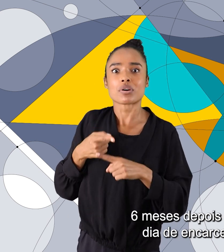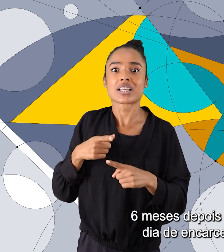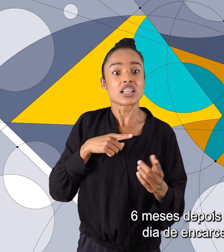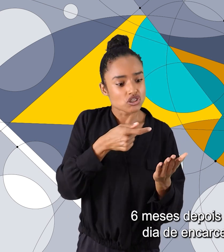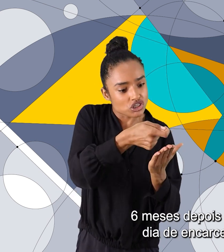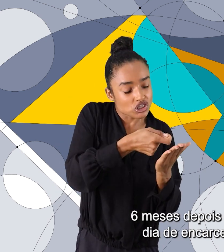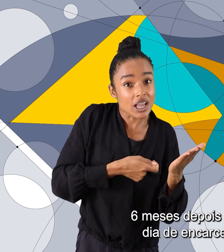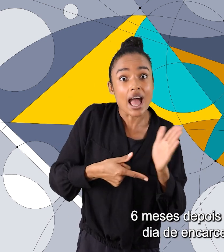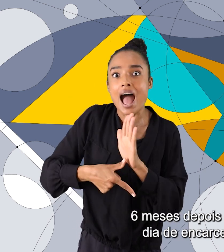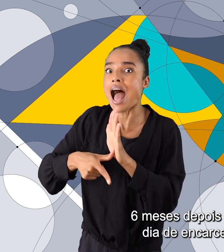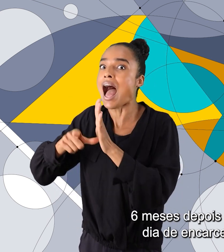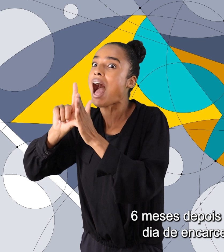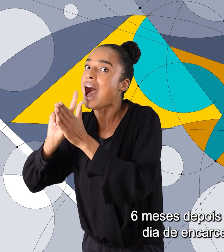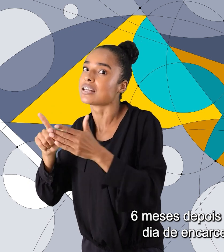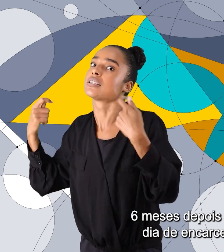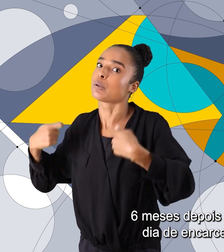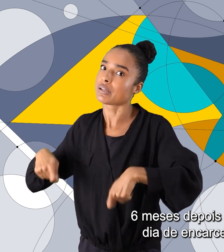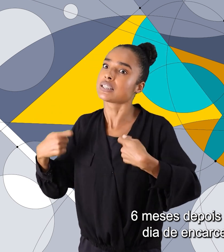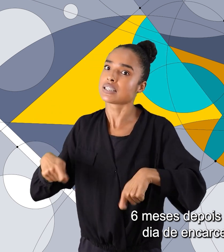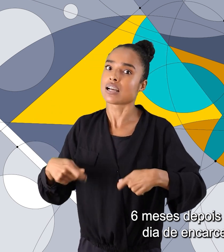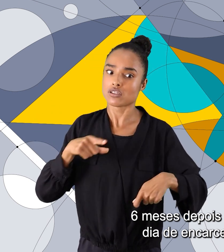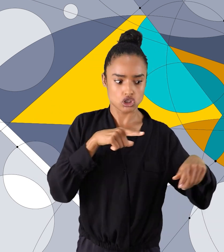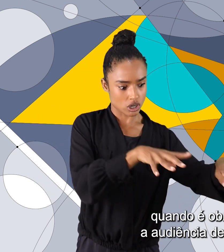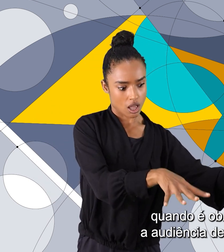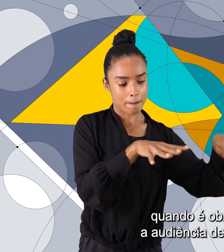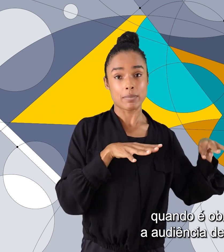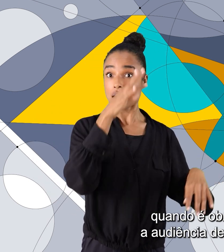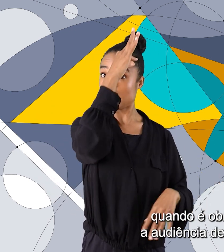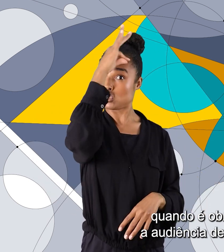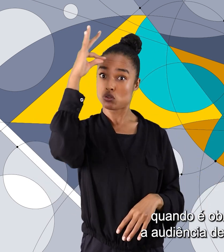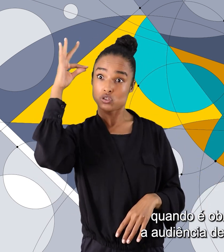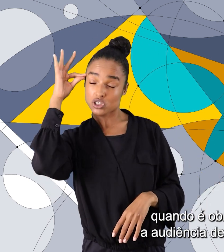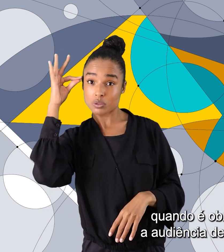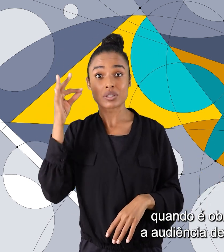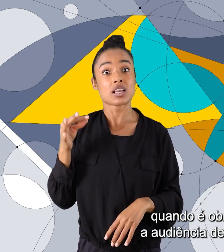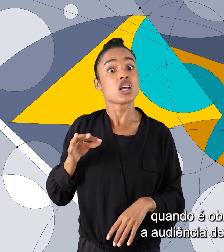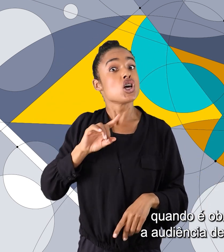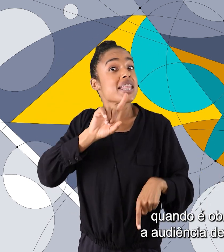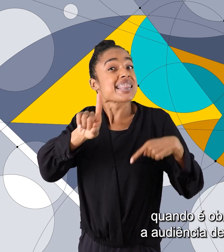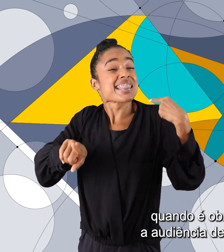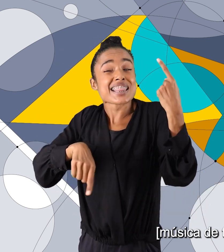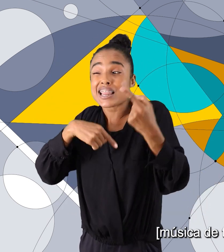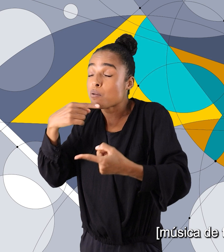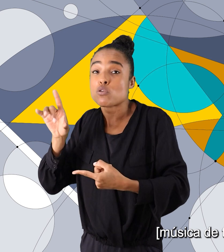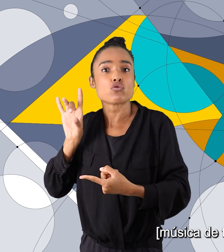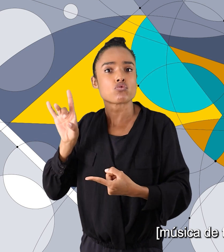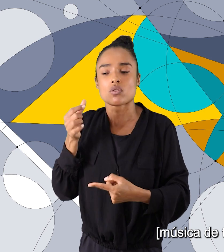judicial 6 meses depois do primeiro dia de encarceramento, quando é obrigatória a audiência de custódia.